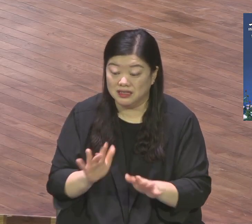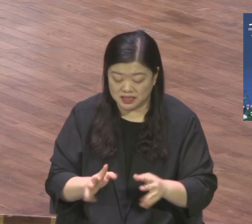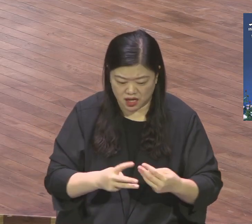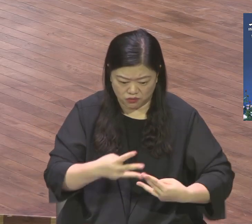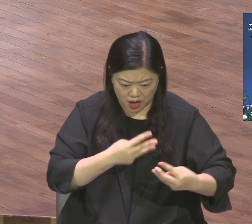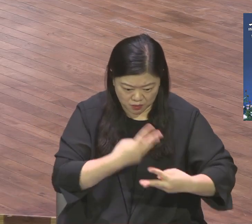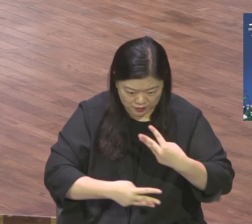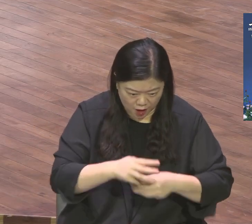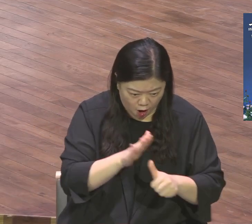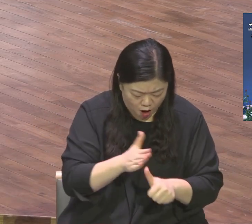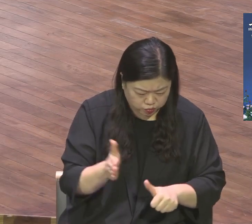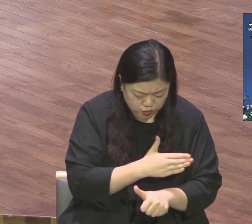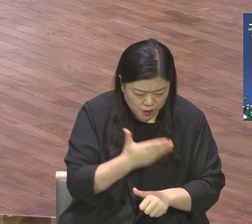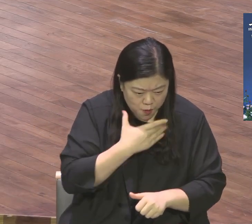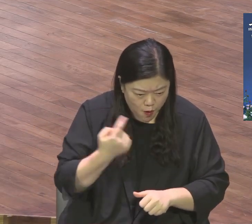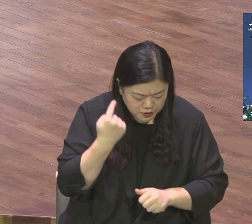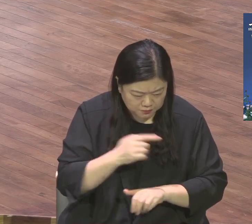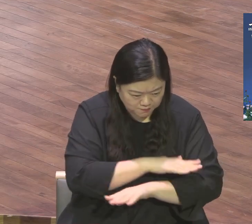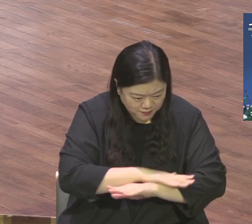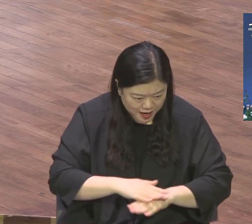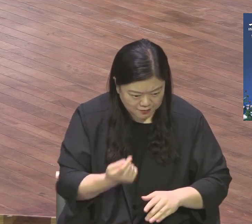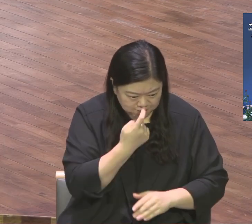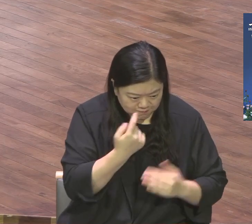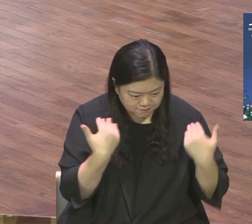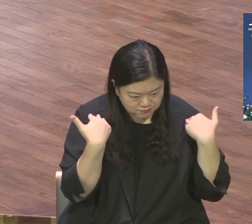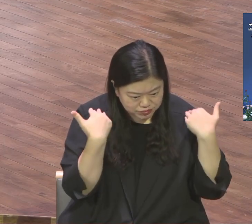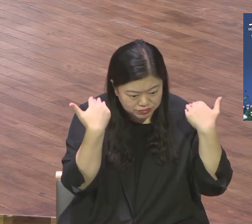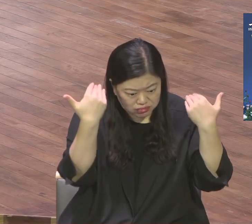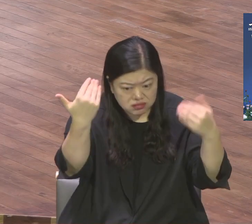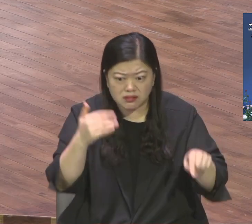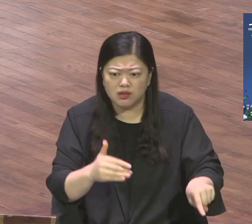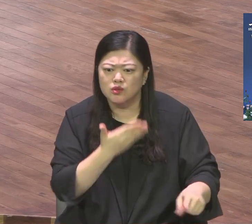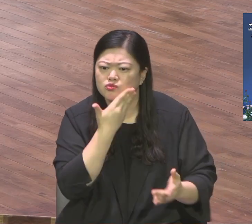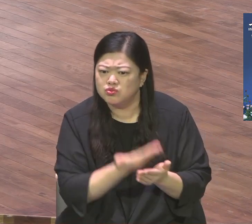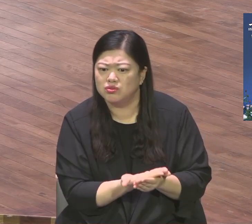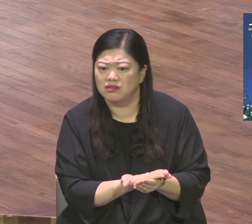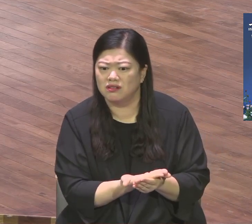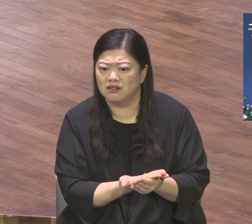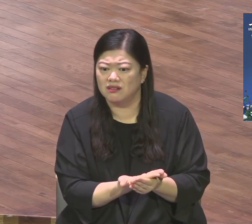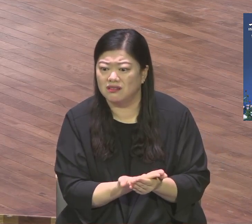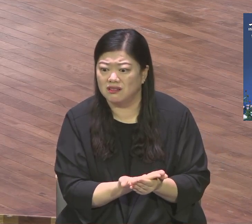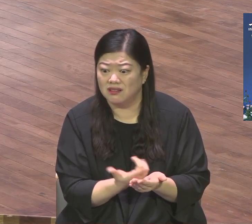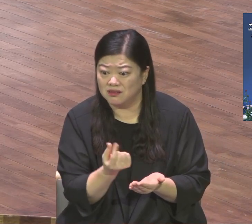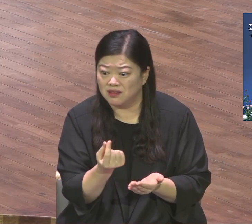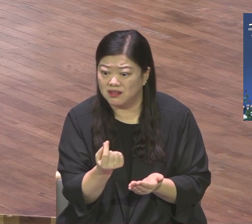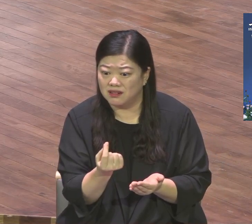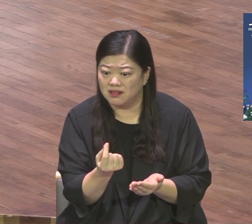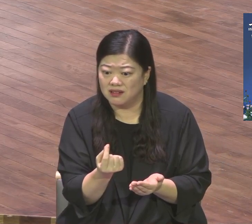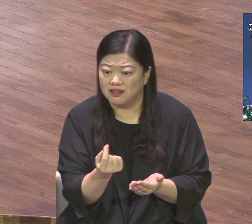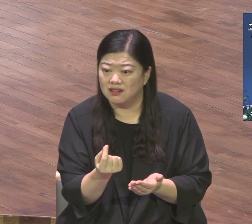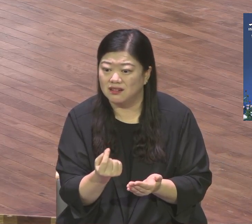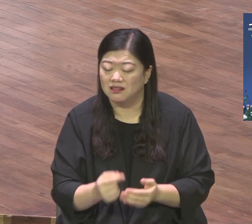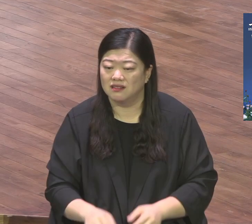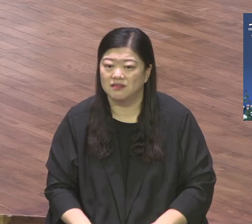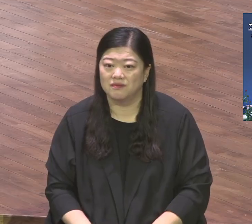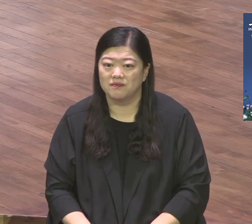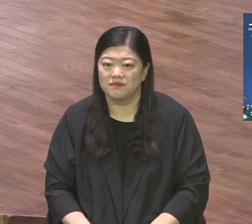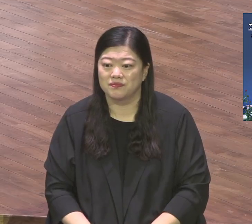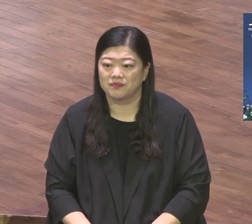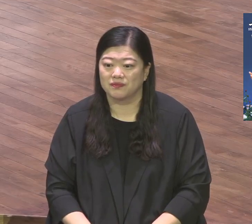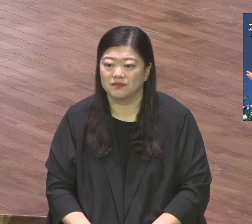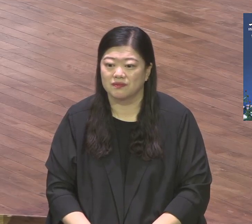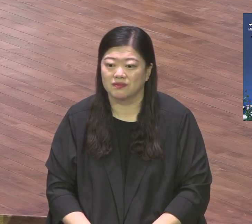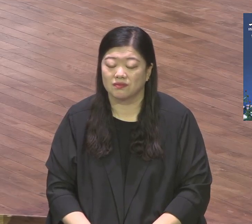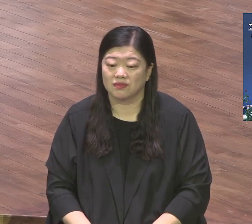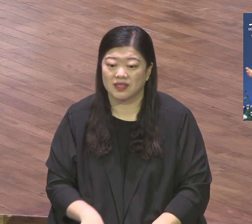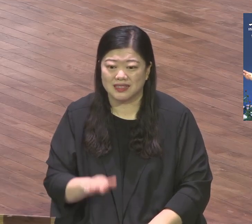있잖아요. 오직 그리스도로 쫙 훈련받고 있잖아요. 어? 우리는 그 가도 아무 상, 저는 기쁨으로 갈 것